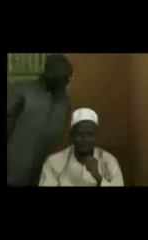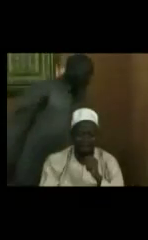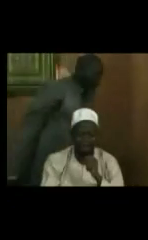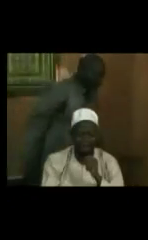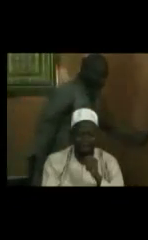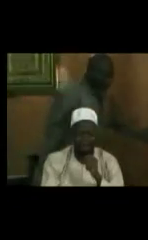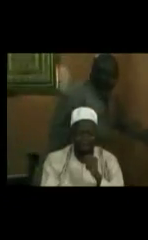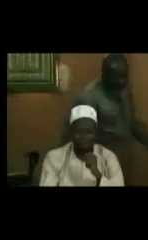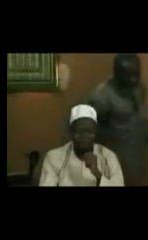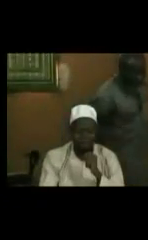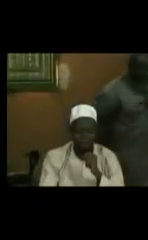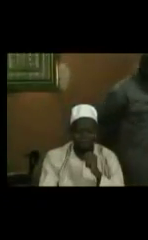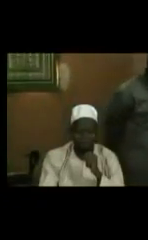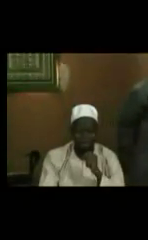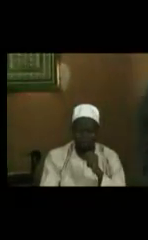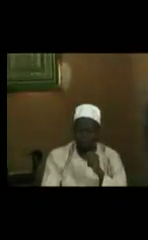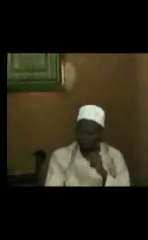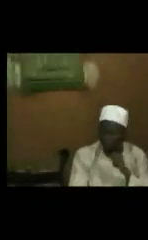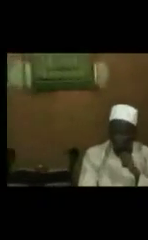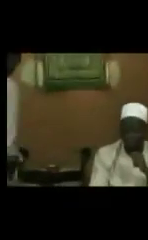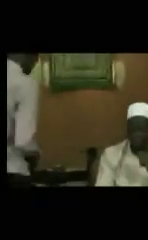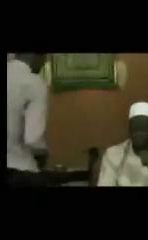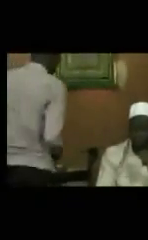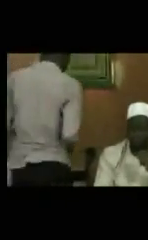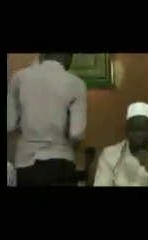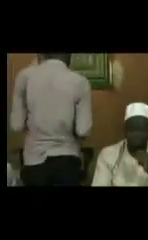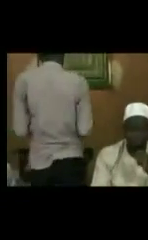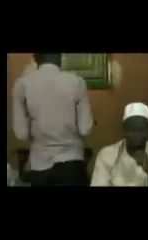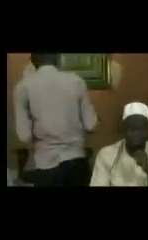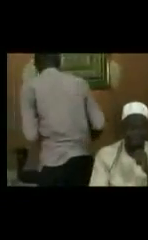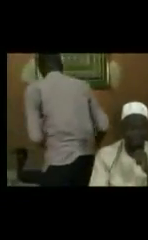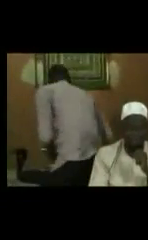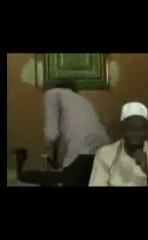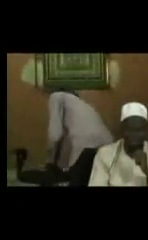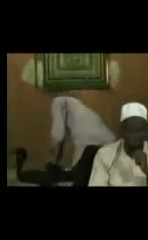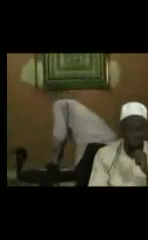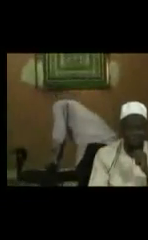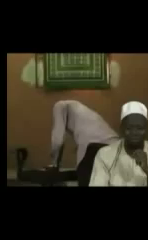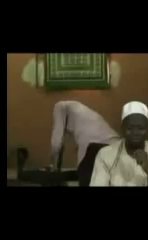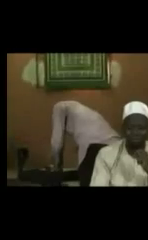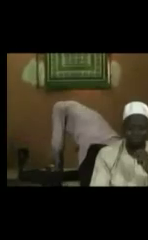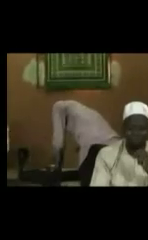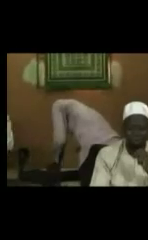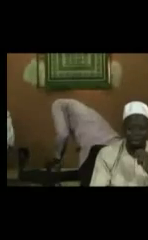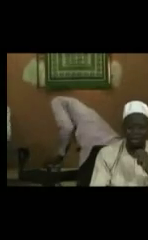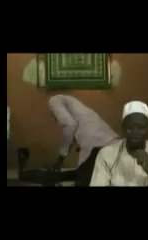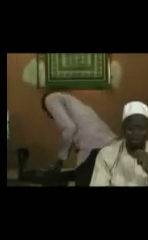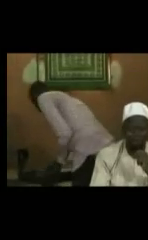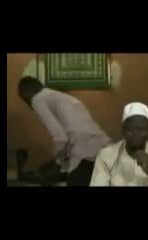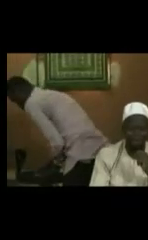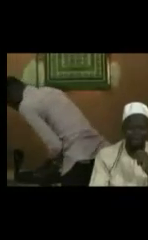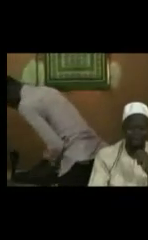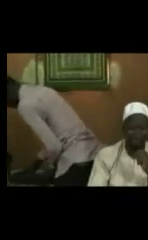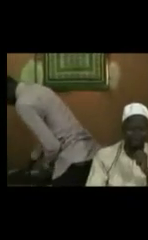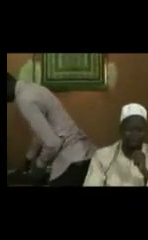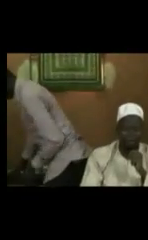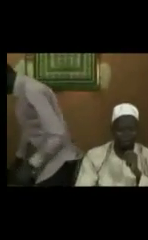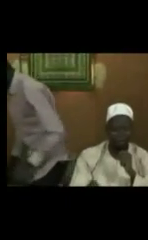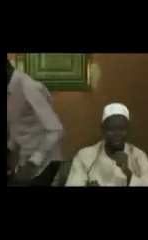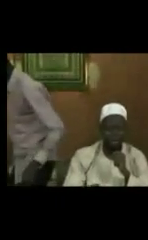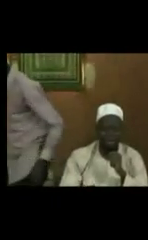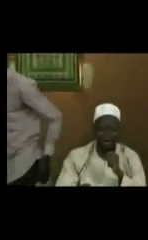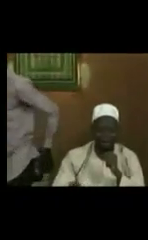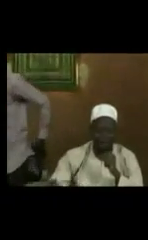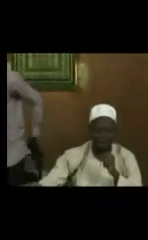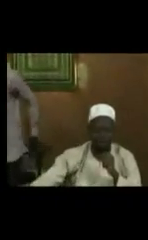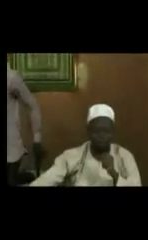ta'ala ninu suratul nisa aya 101 Allah so pe wa